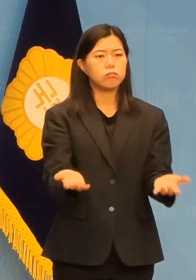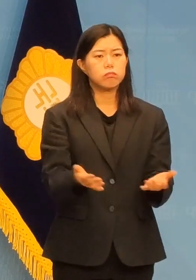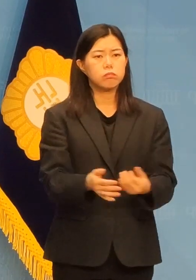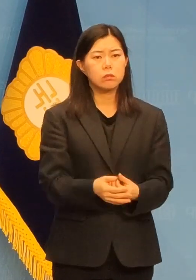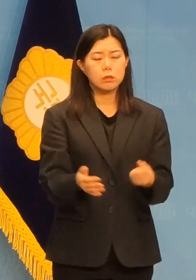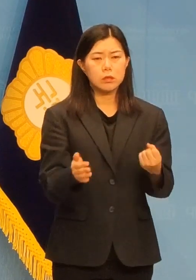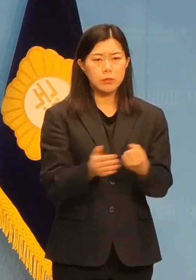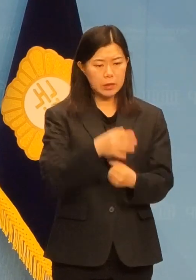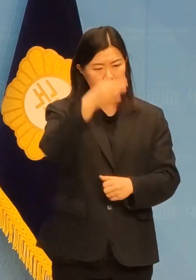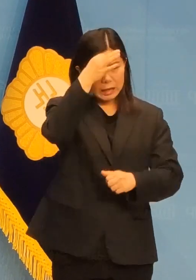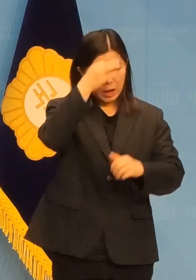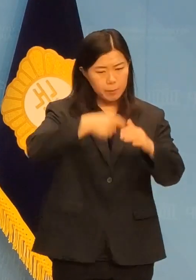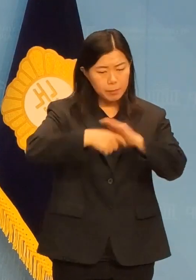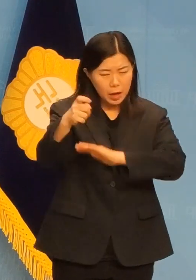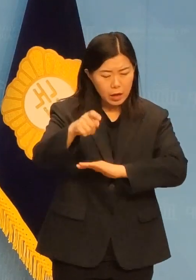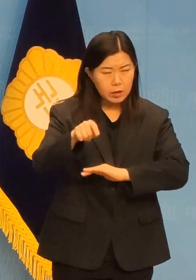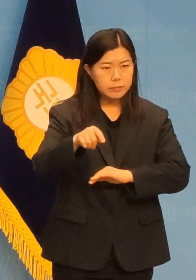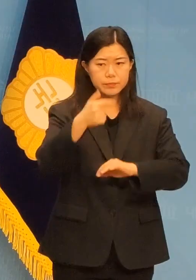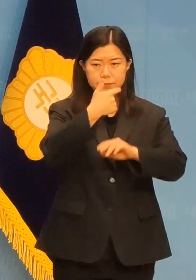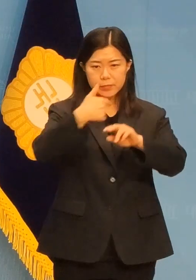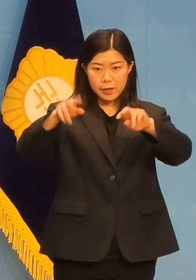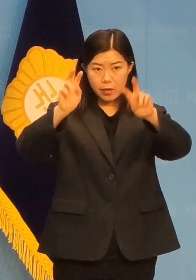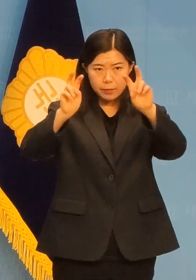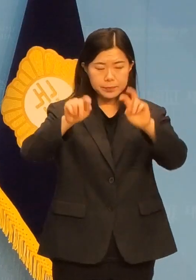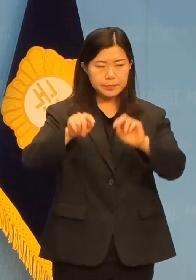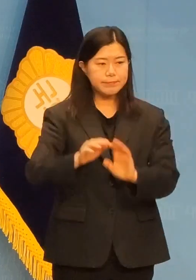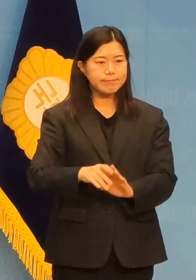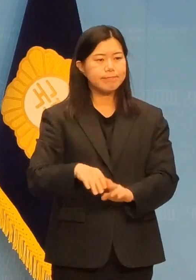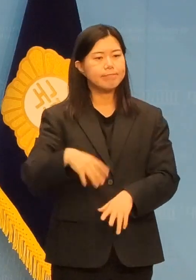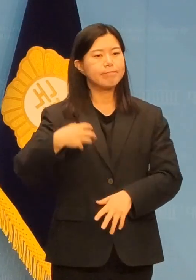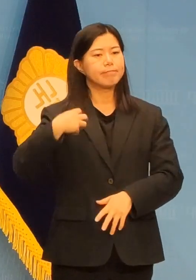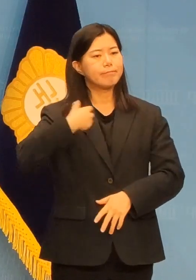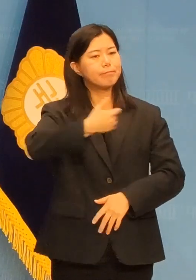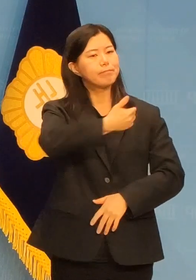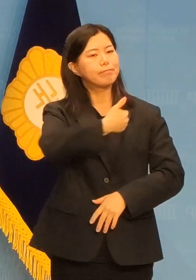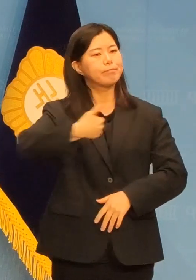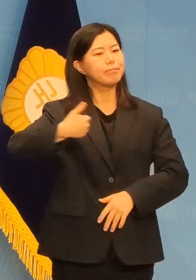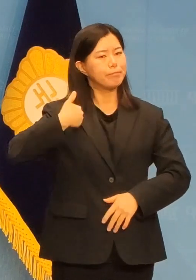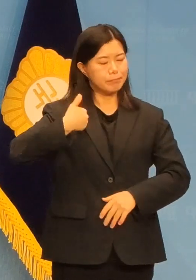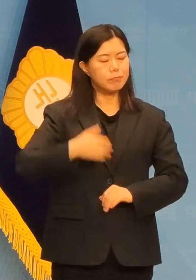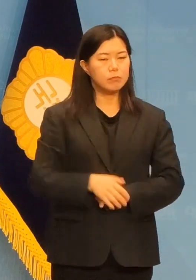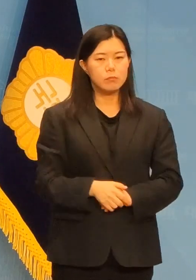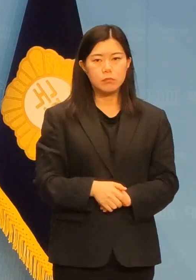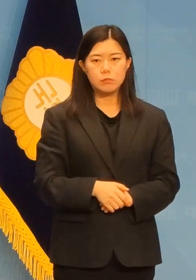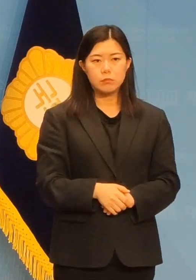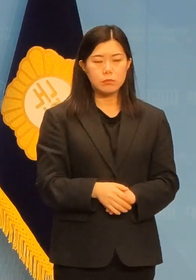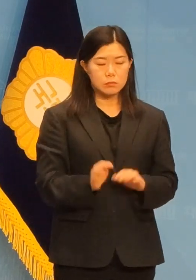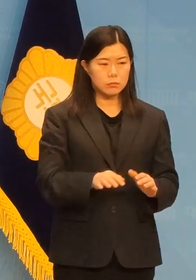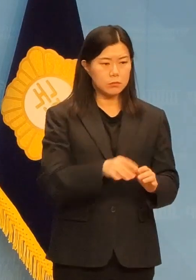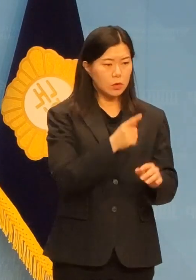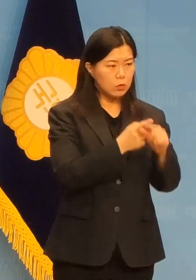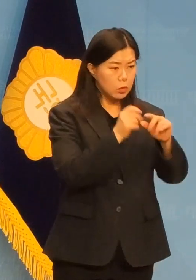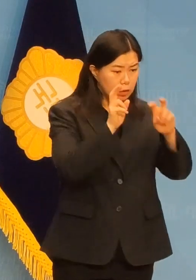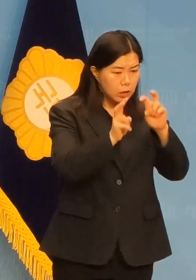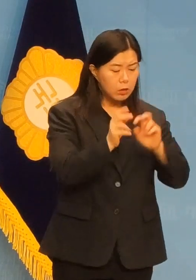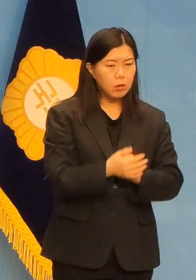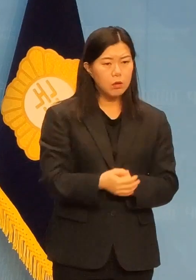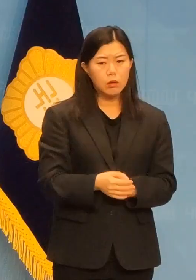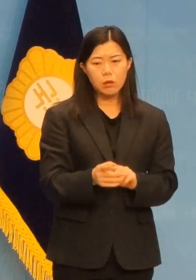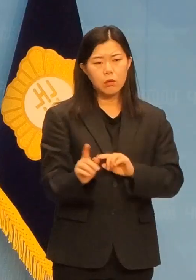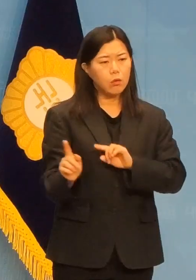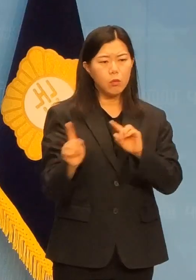그래서 기술 탈취는 대기업에게는 감당 가능한 비용이었고 중소기업에게는